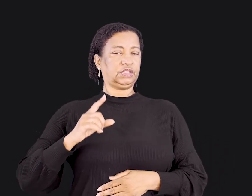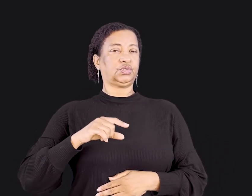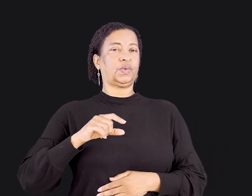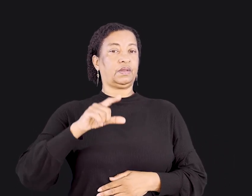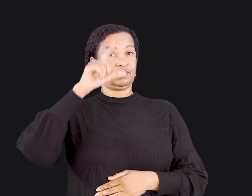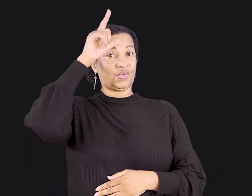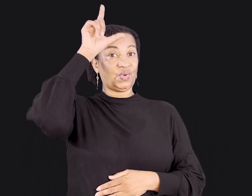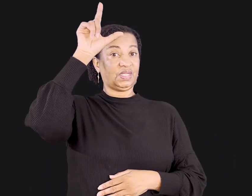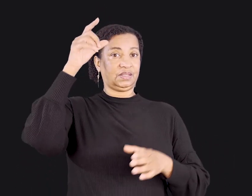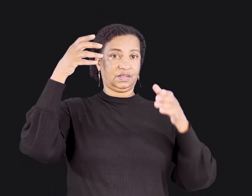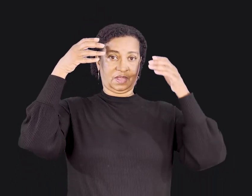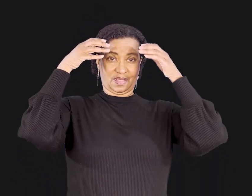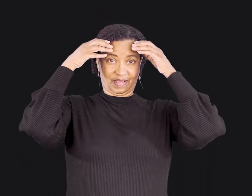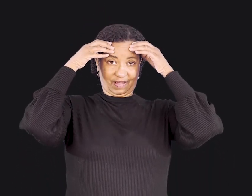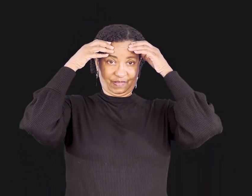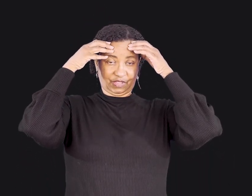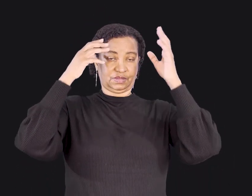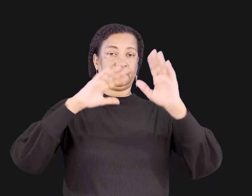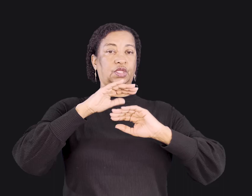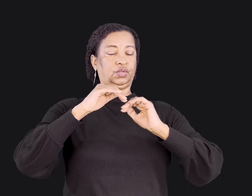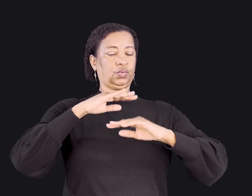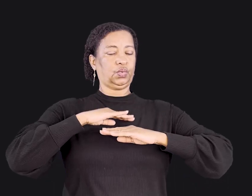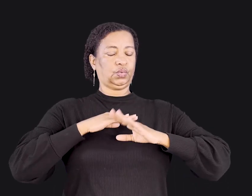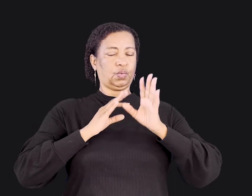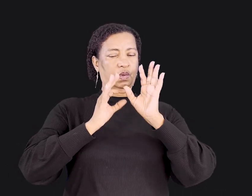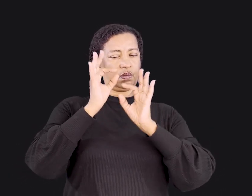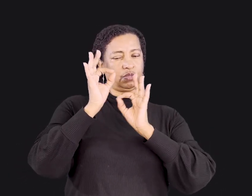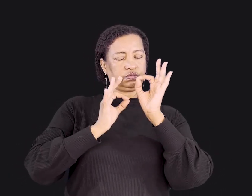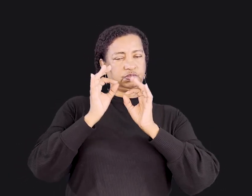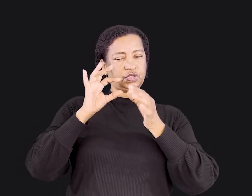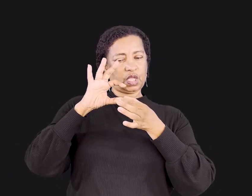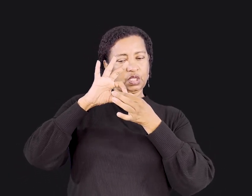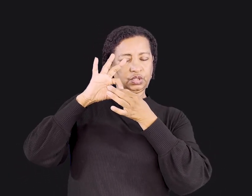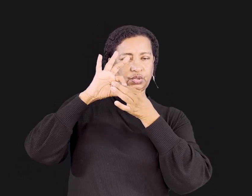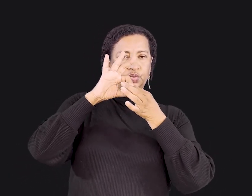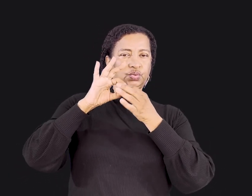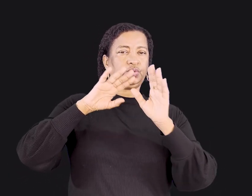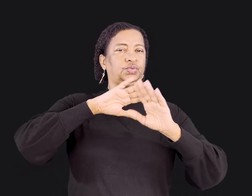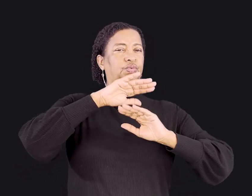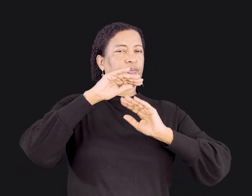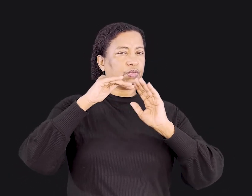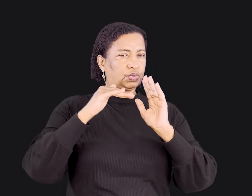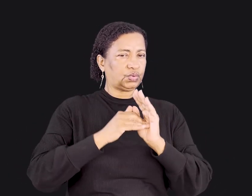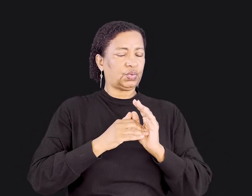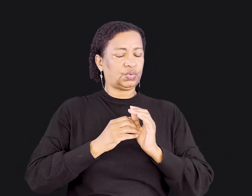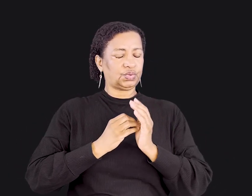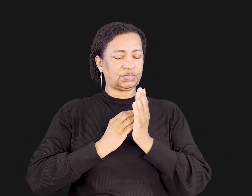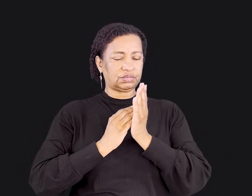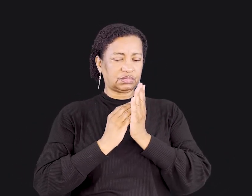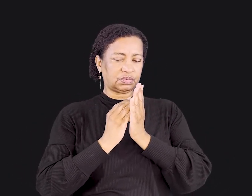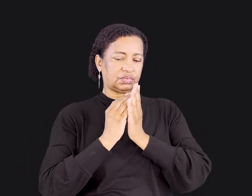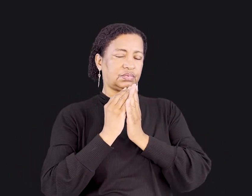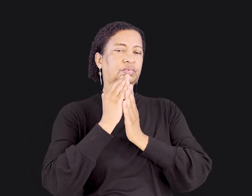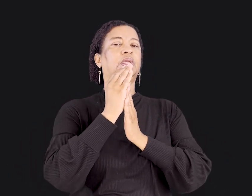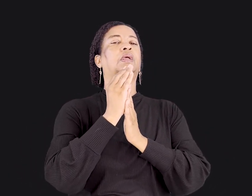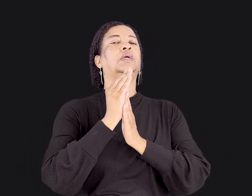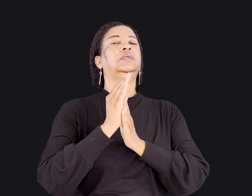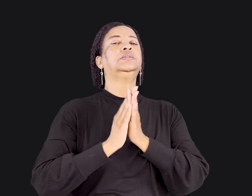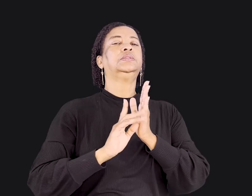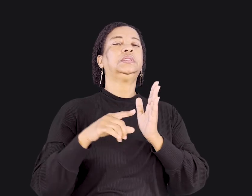cabeça. Dele todo o corpo ajustado e unido pelo auxílio de todas as juntas cresce e edifica-se a si mesmo em